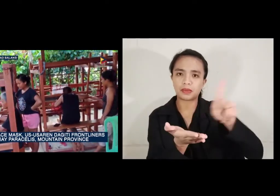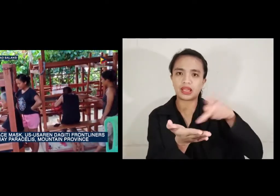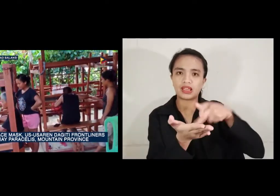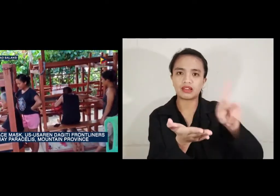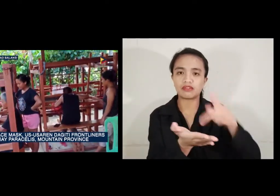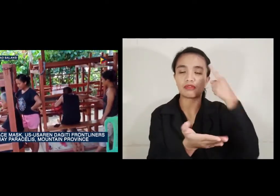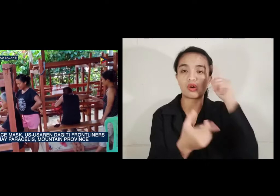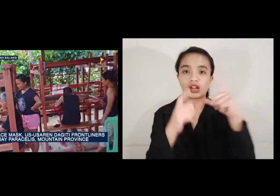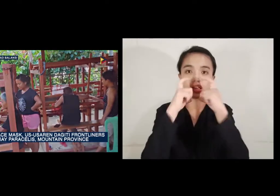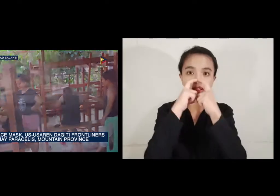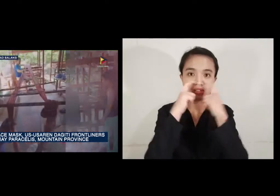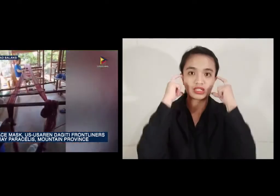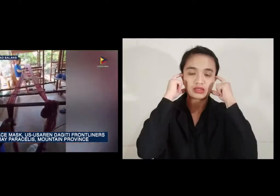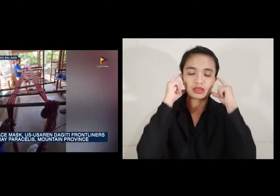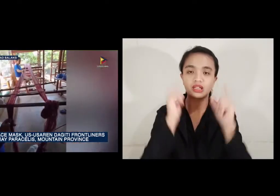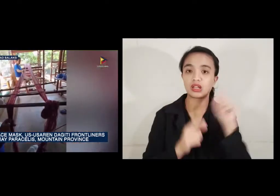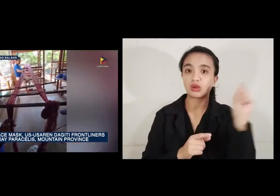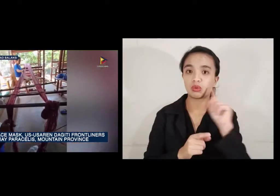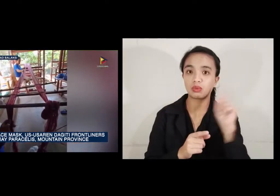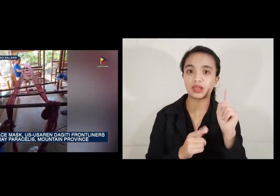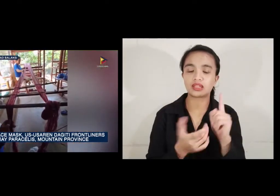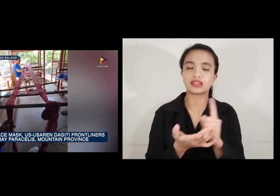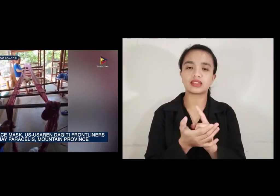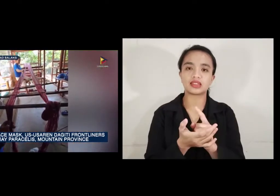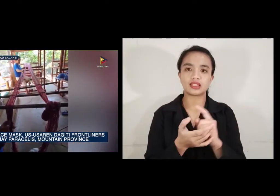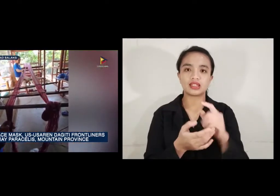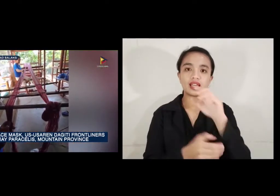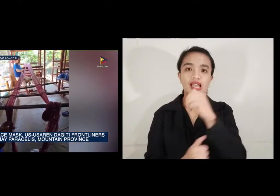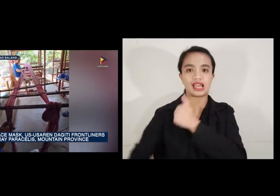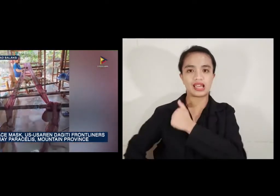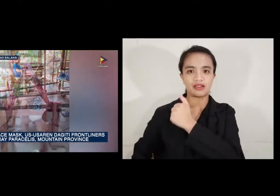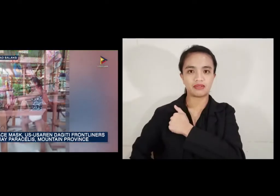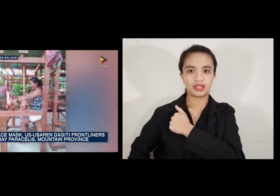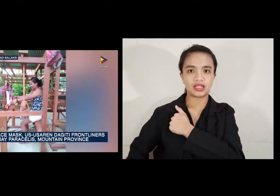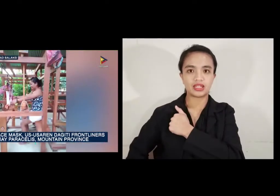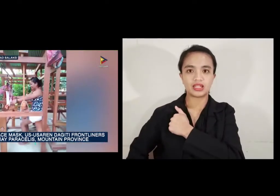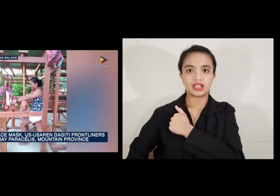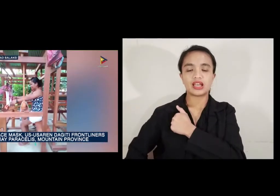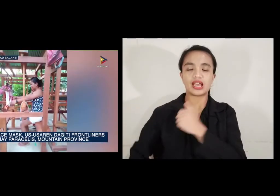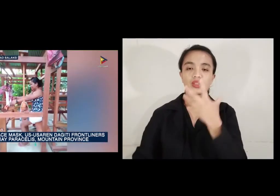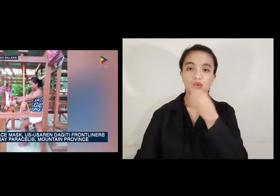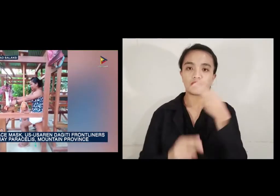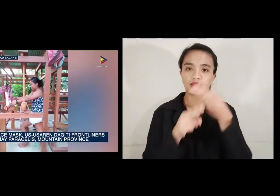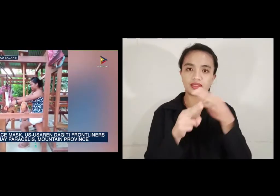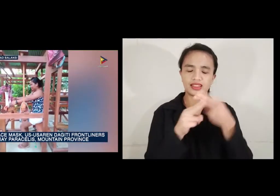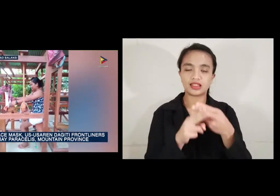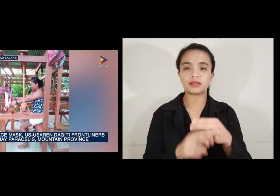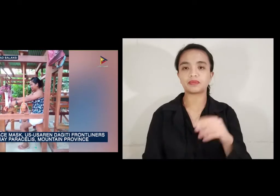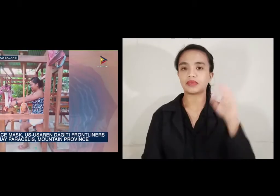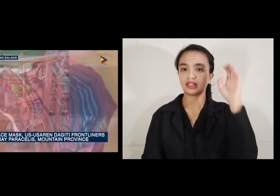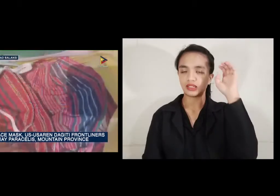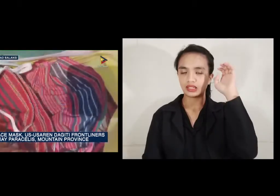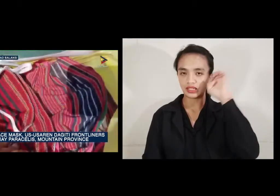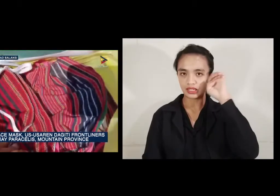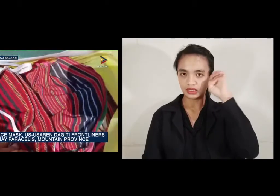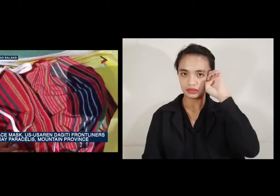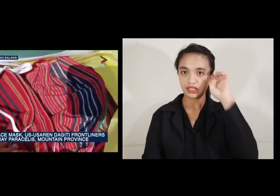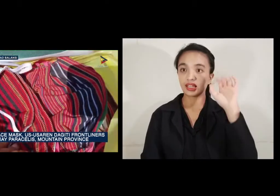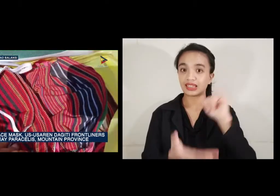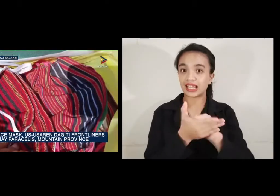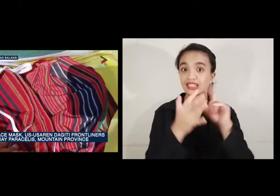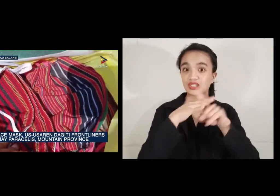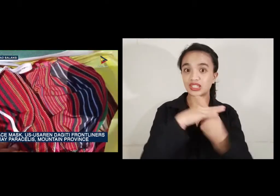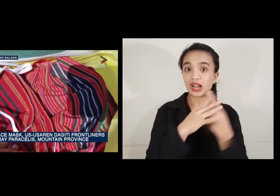kadagiti nang dait iti face mask ket the Major Honor Balansi iti AFP ken maysa pay nga agnagan iti LV Ewangan. Sigun